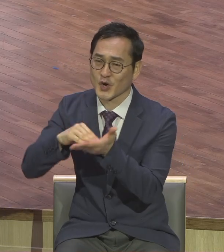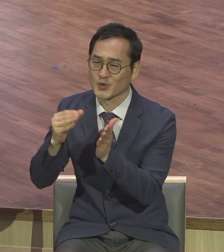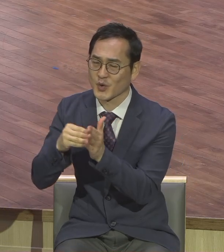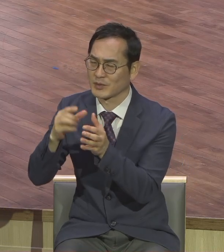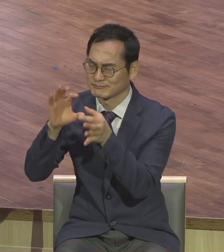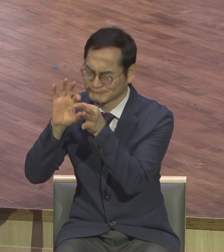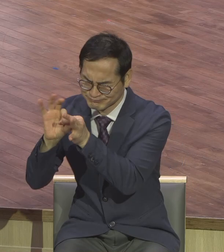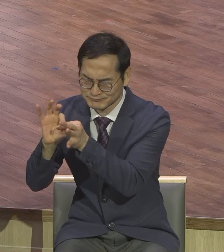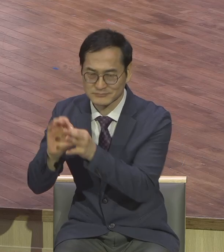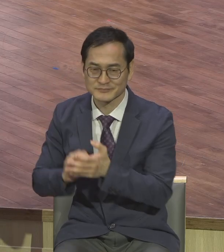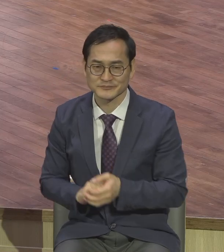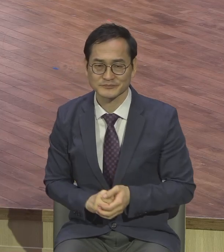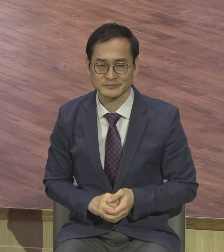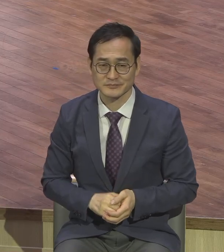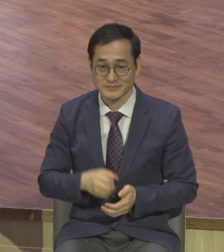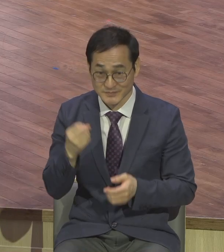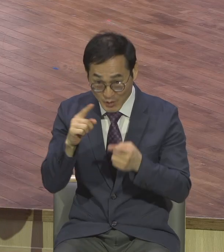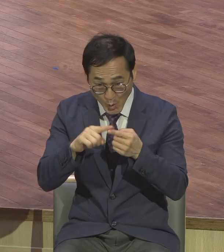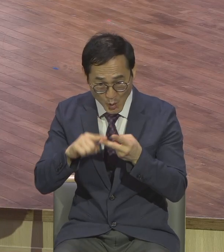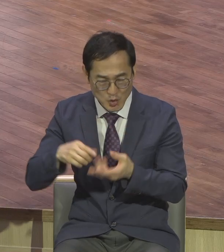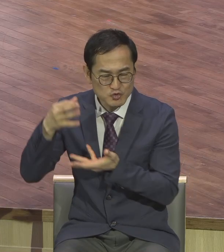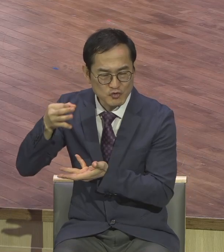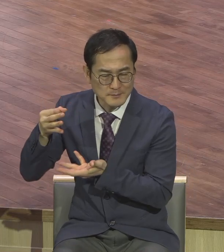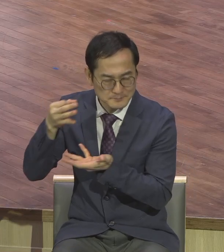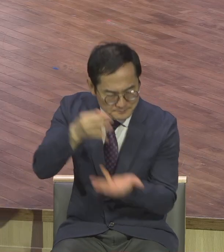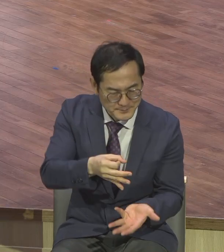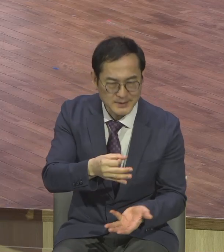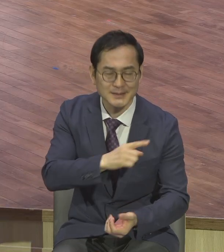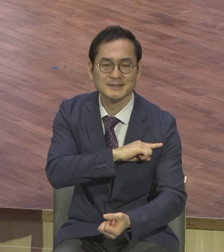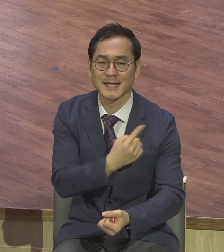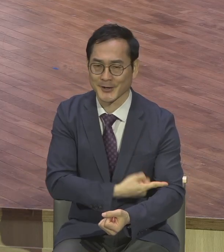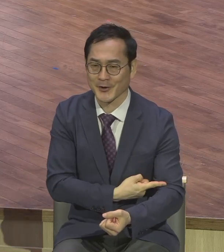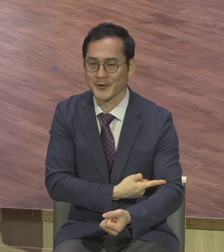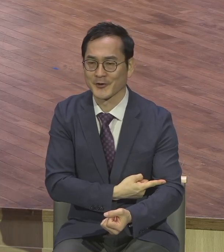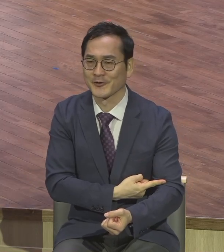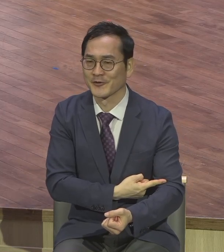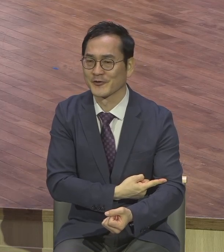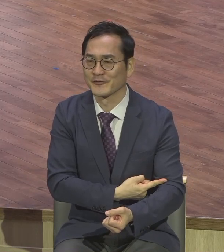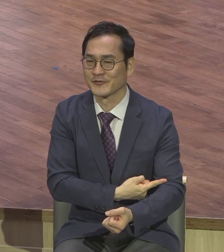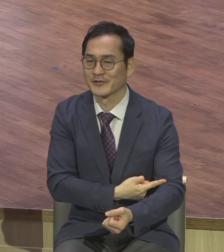아니고 유업을 이을 자, 상속자로 부르셨다.